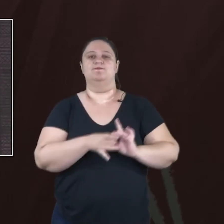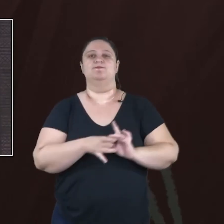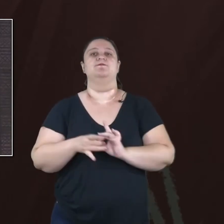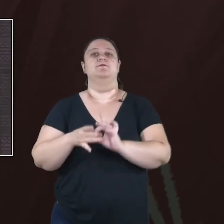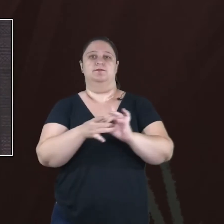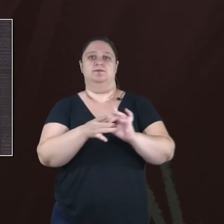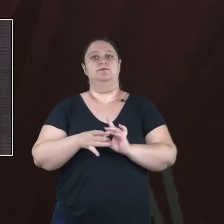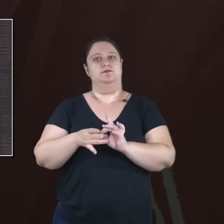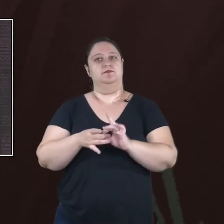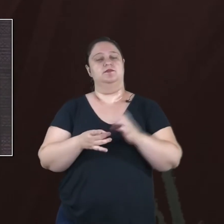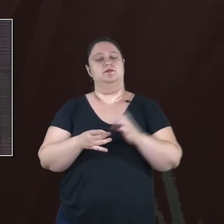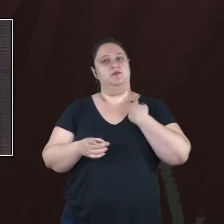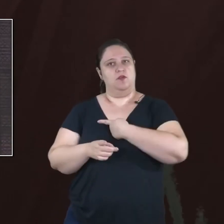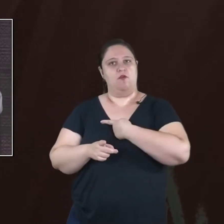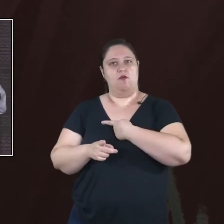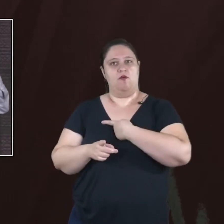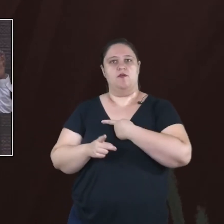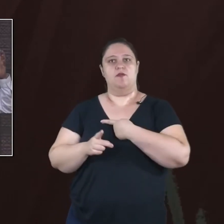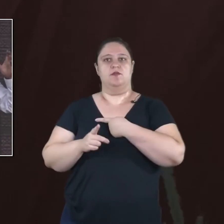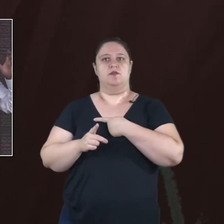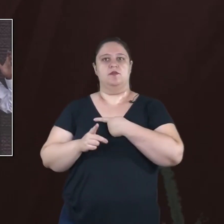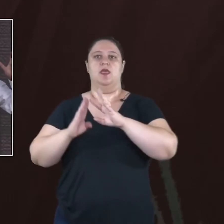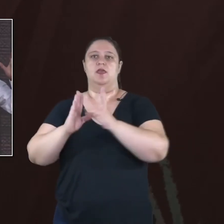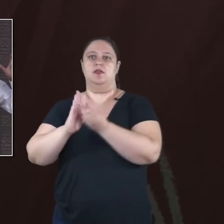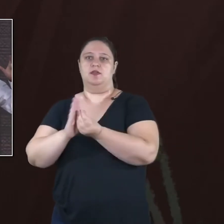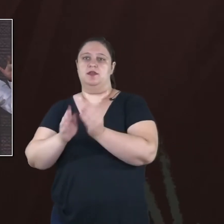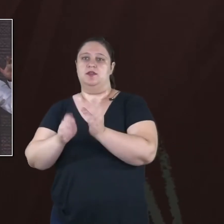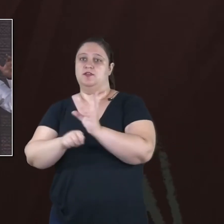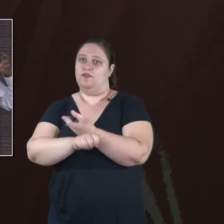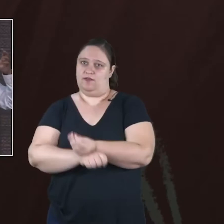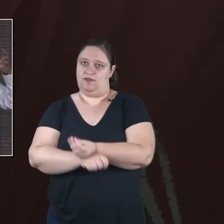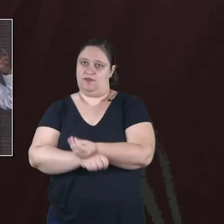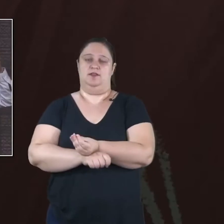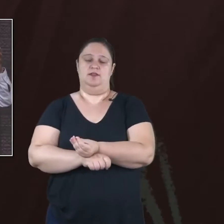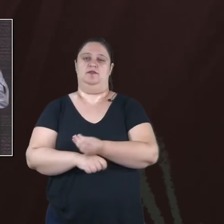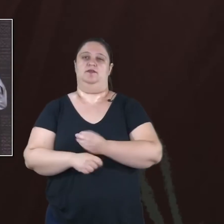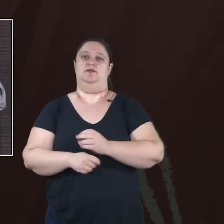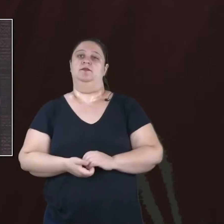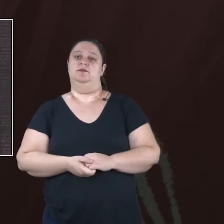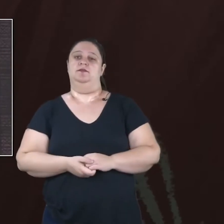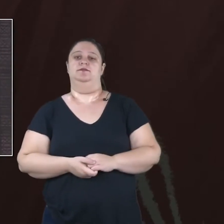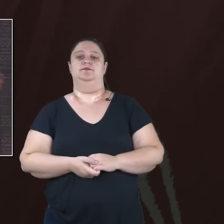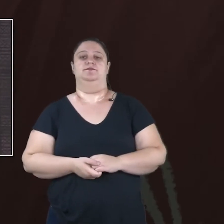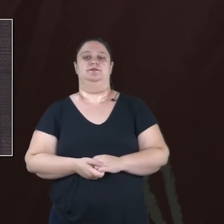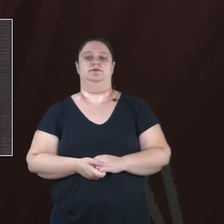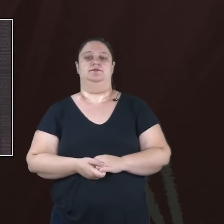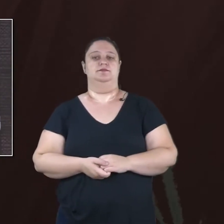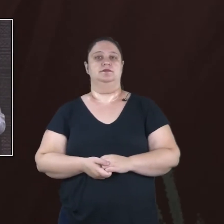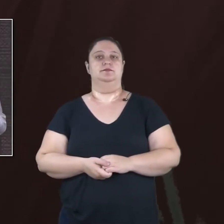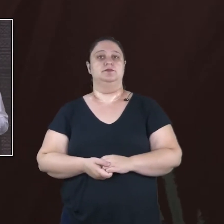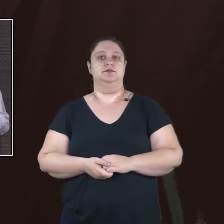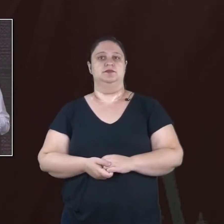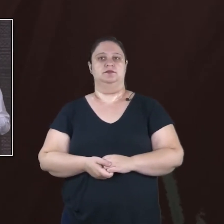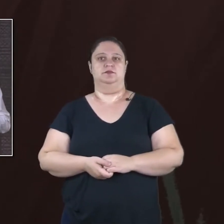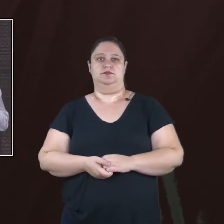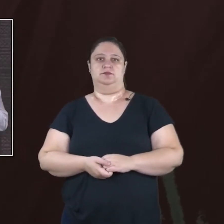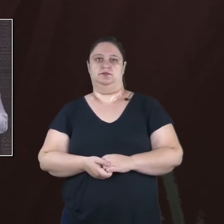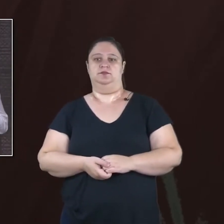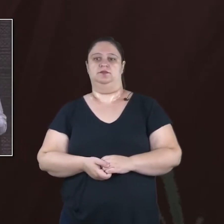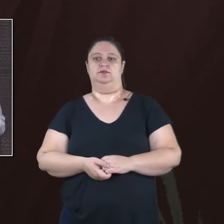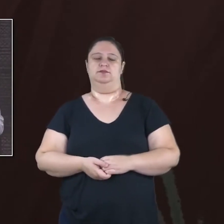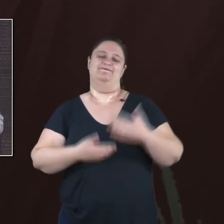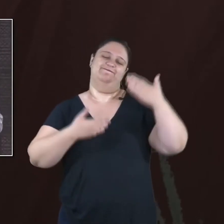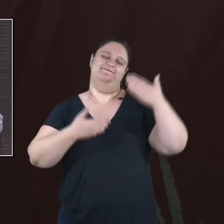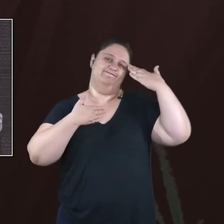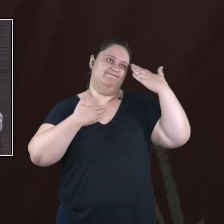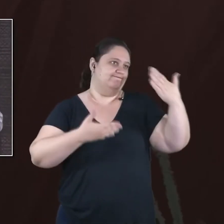igreja em Filadélfia. A realidade da igreja em Filadélfia, irmão, finalmente está começando a surgir aqui entre nós. Temos que dar graças